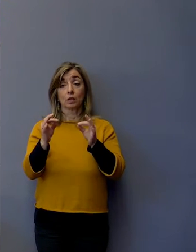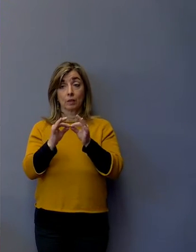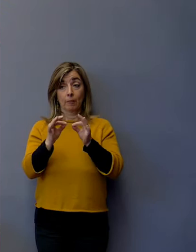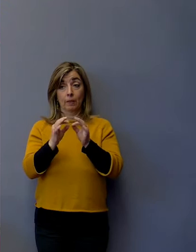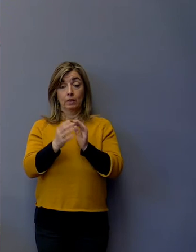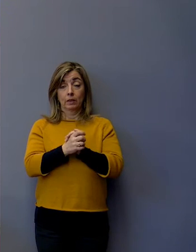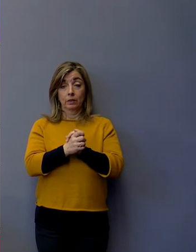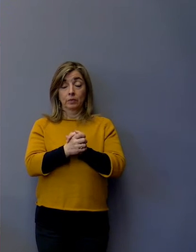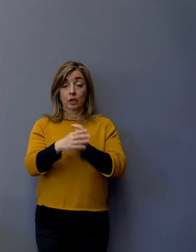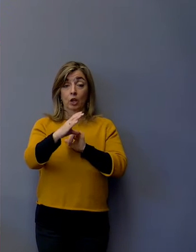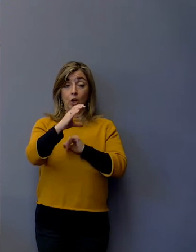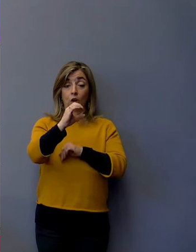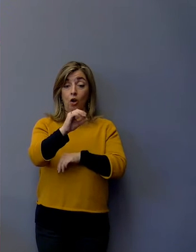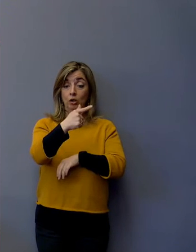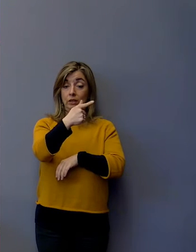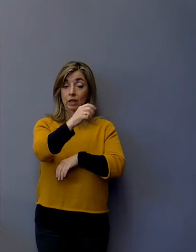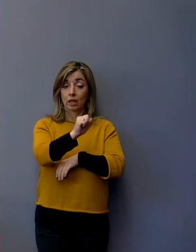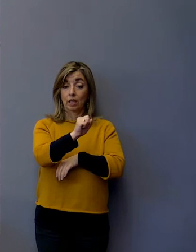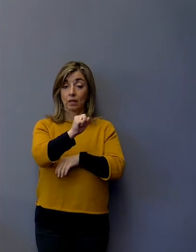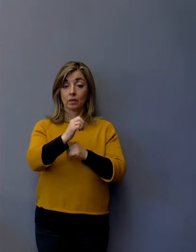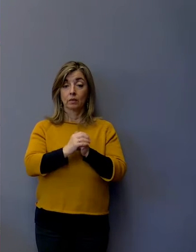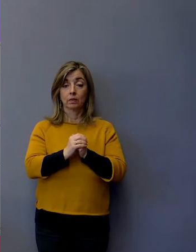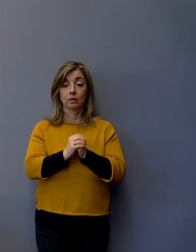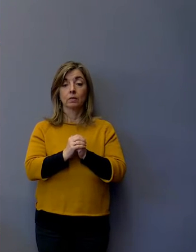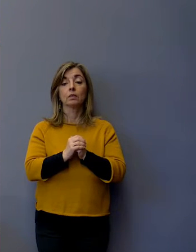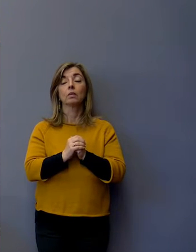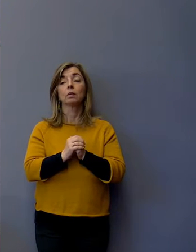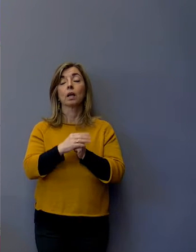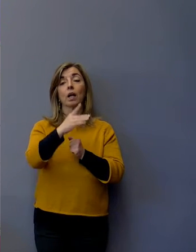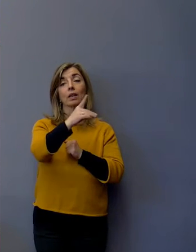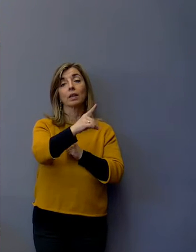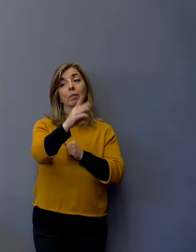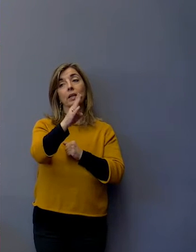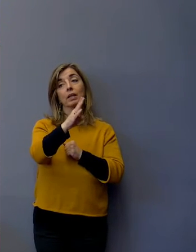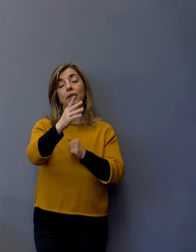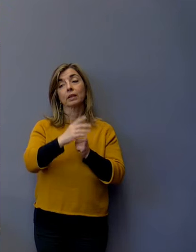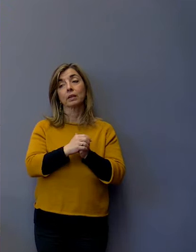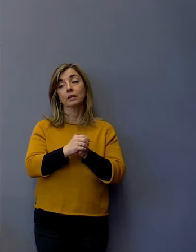consigliere costa consigliere de benedictis